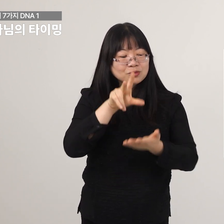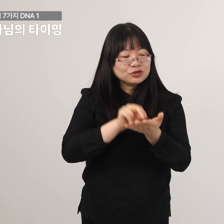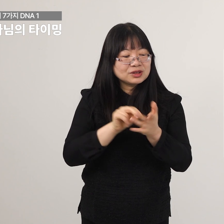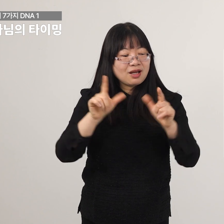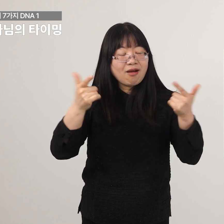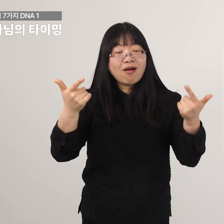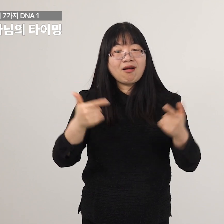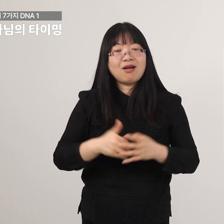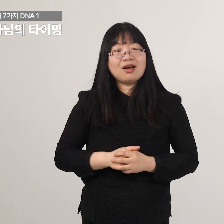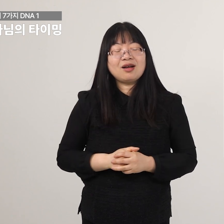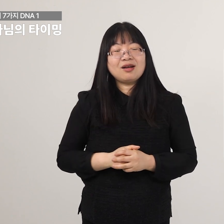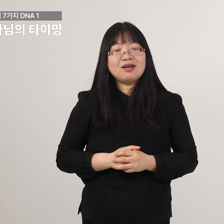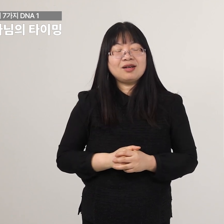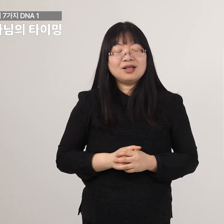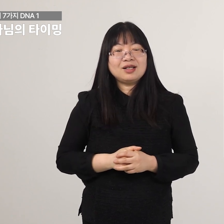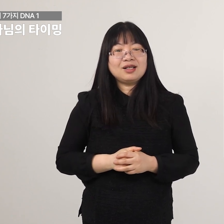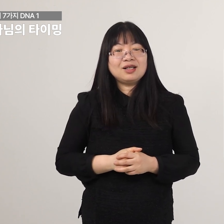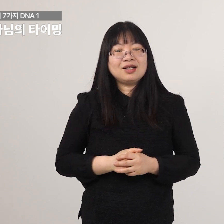문제가 아니라